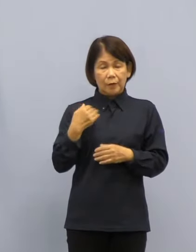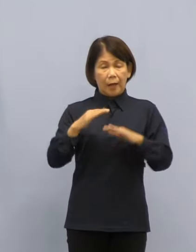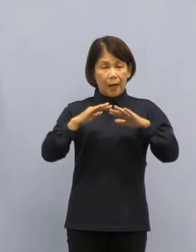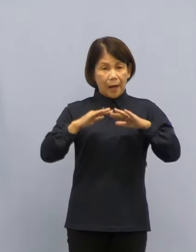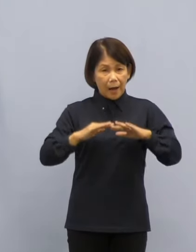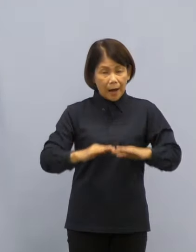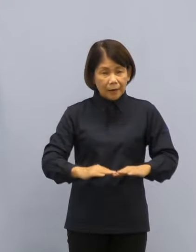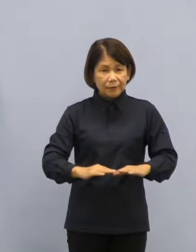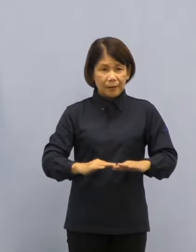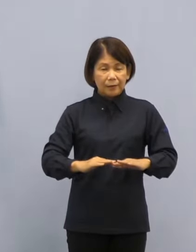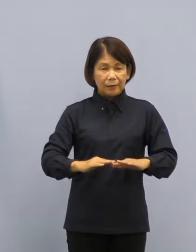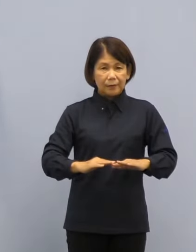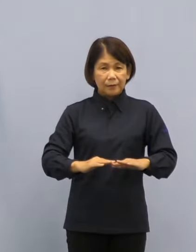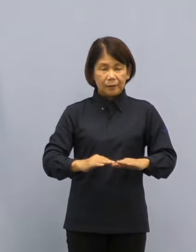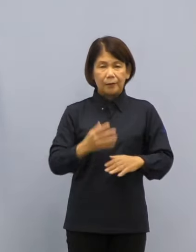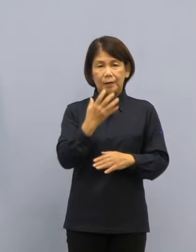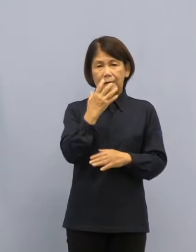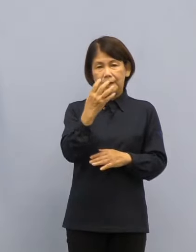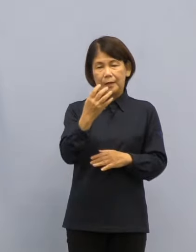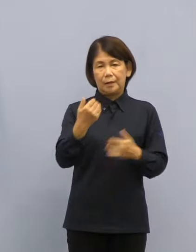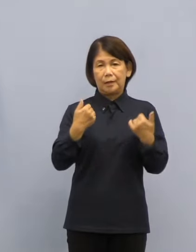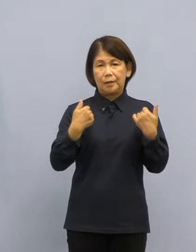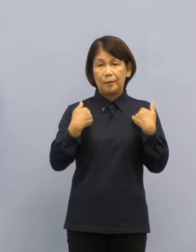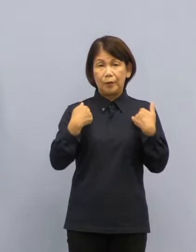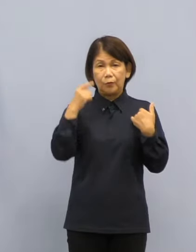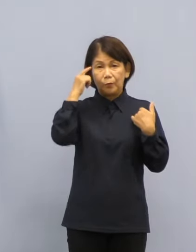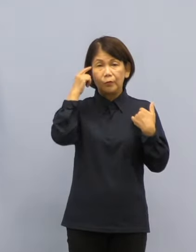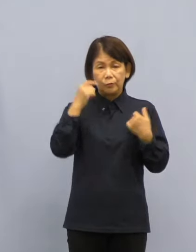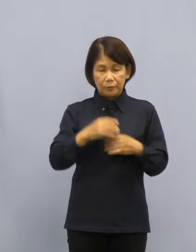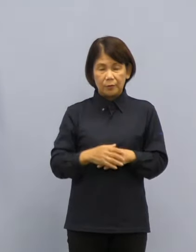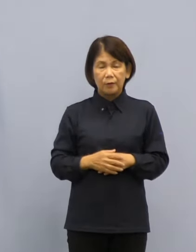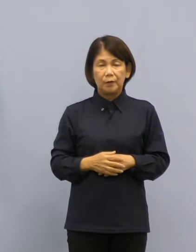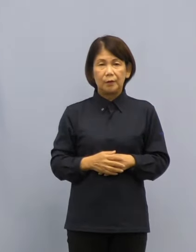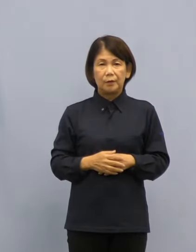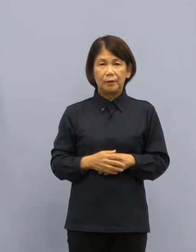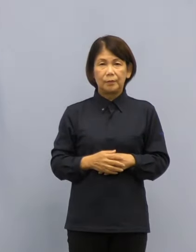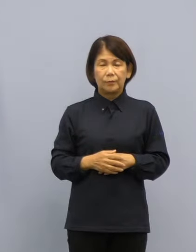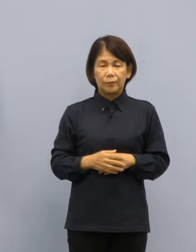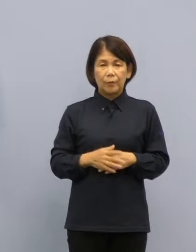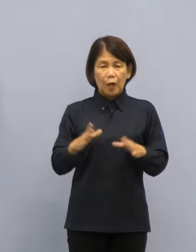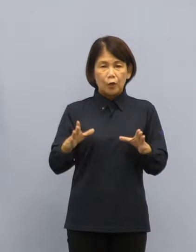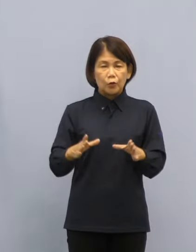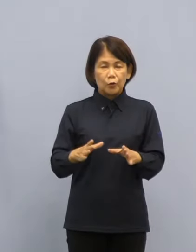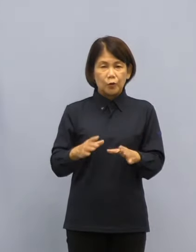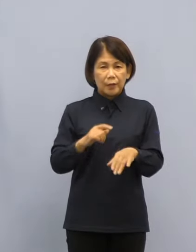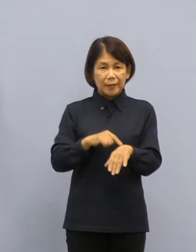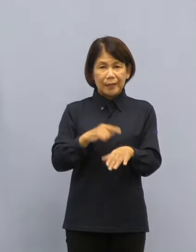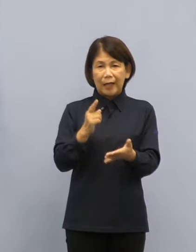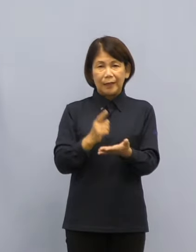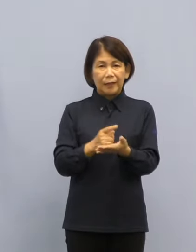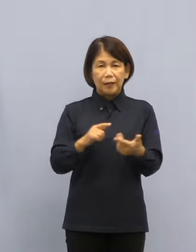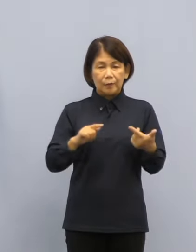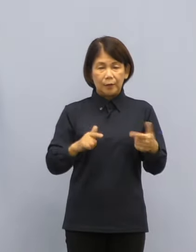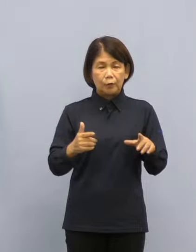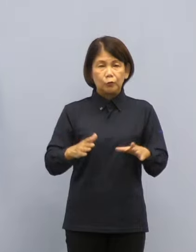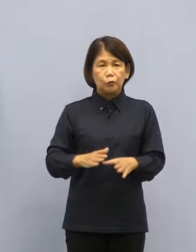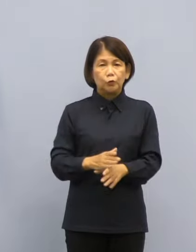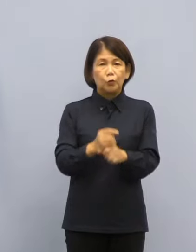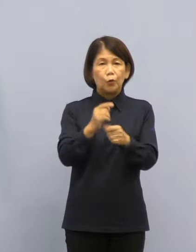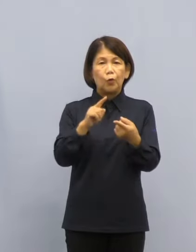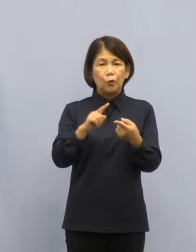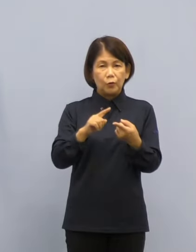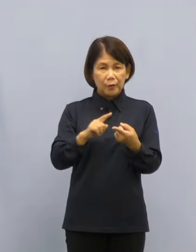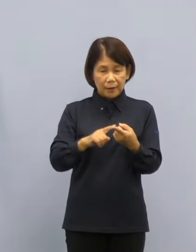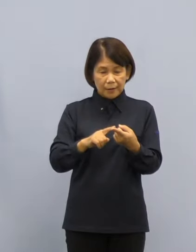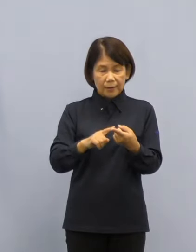と思いますので、そういった多くの観点をしっかりと総合的に判断をされて、ご決定されてい